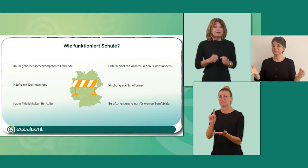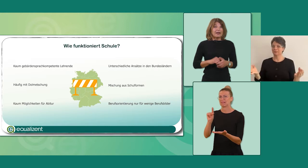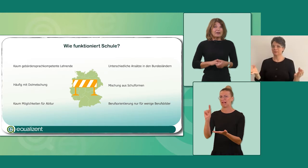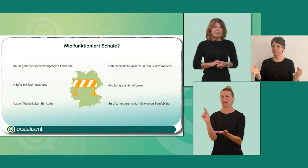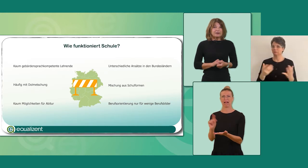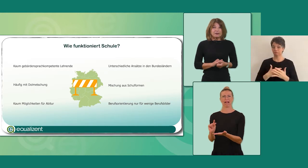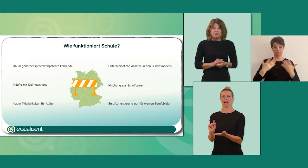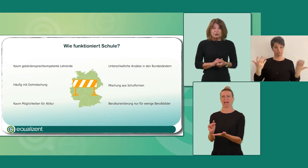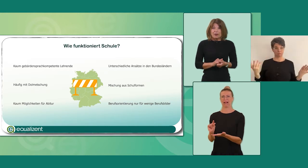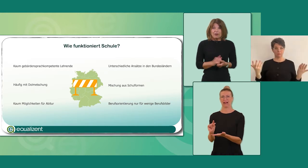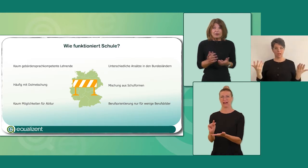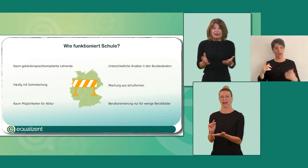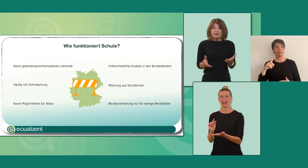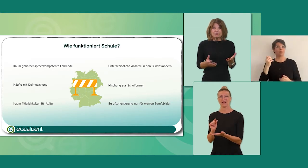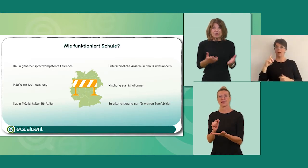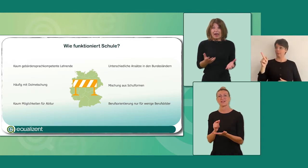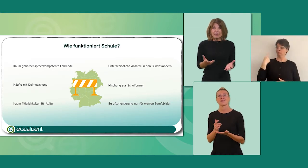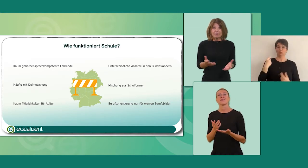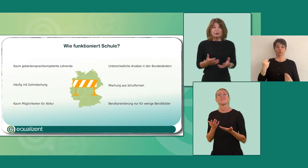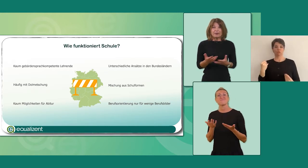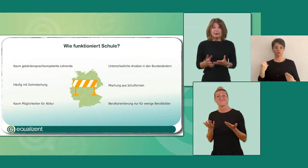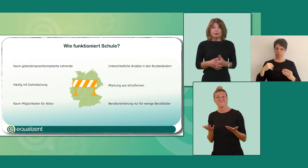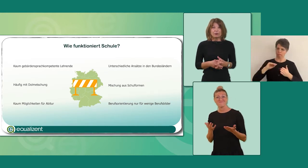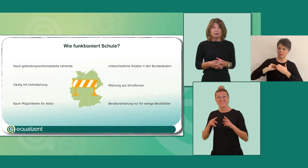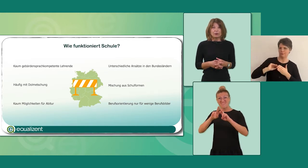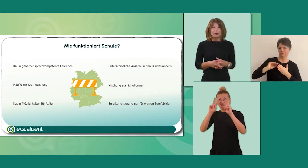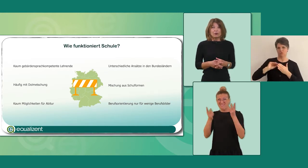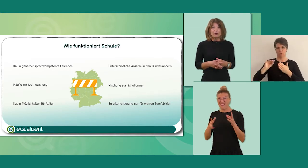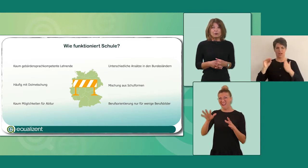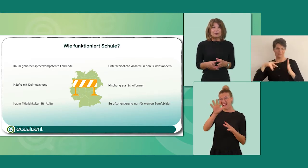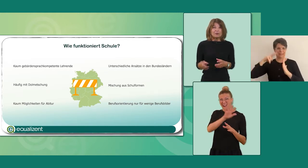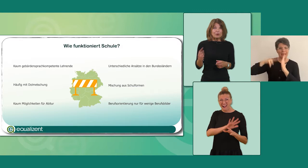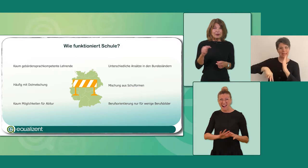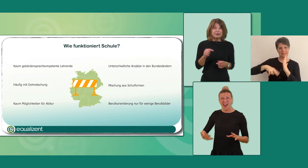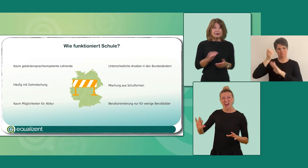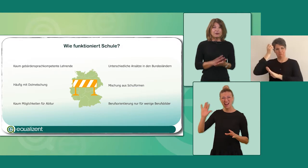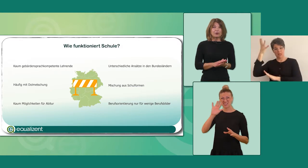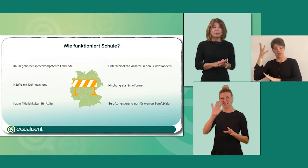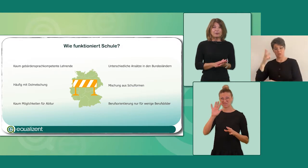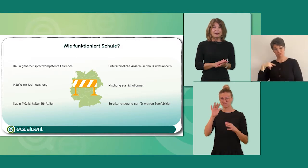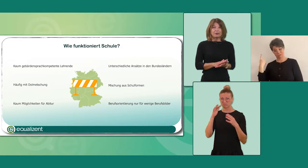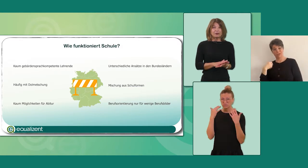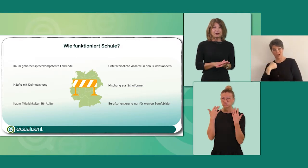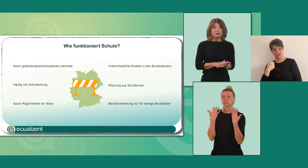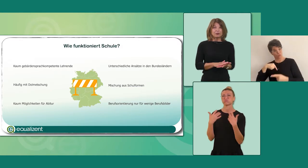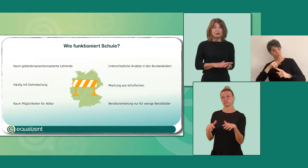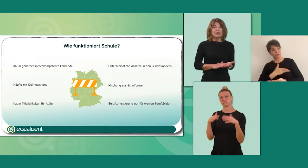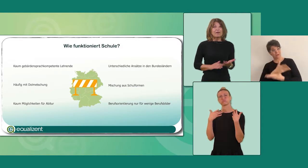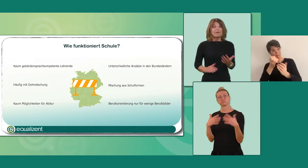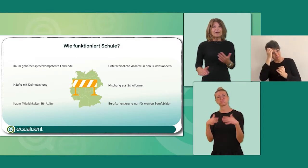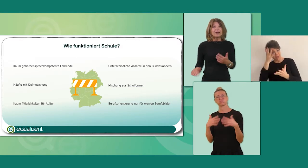Unsere Welt basiert jetzt nun mal auf Lesen, Schreiben und Bildung. Und wir befürchten, dass aufgrund der